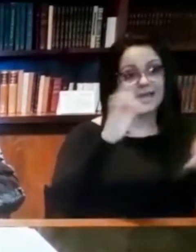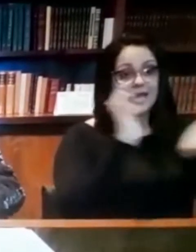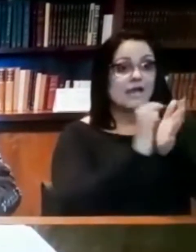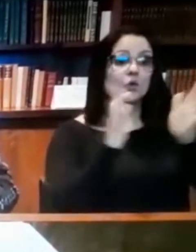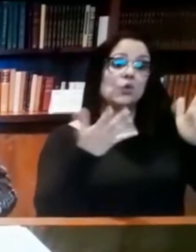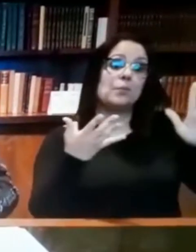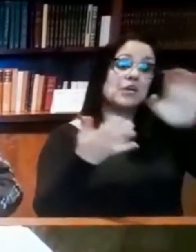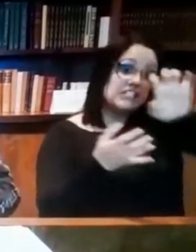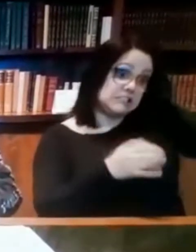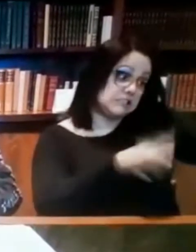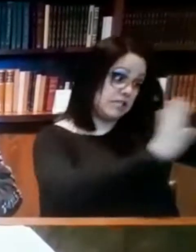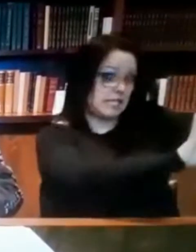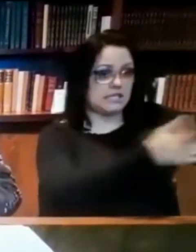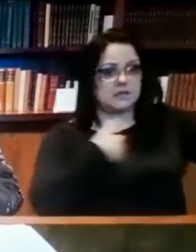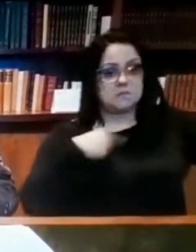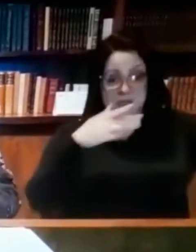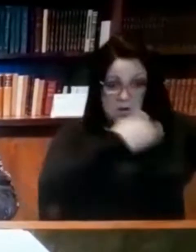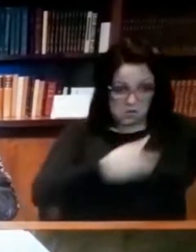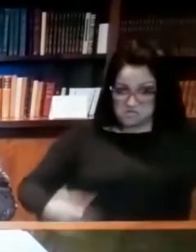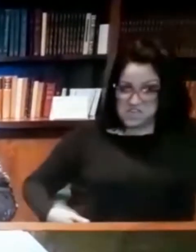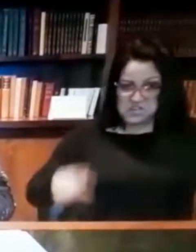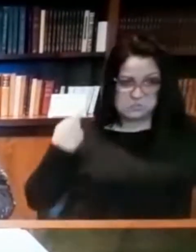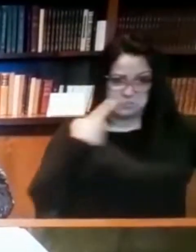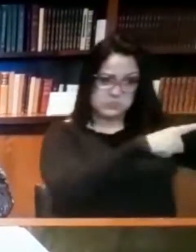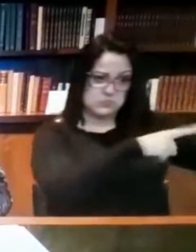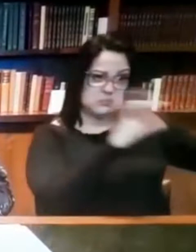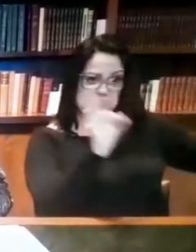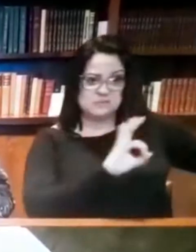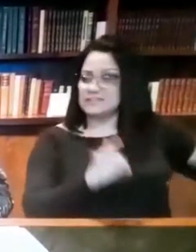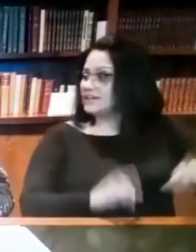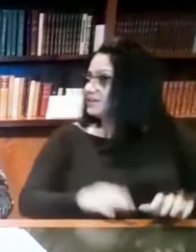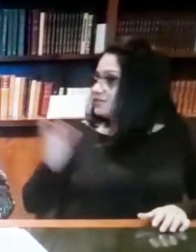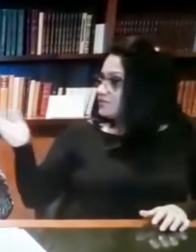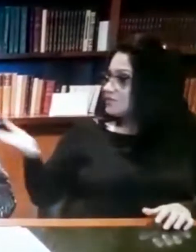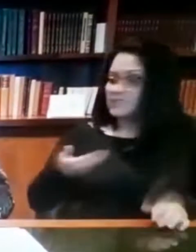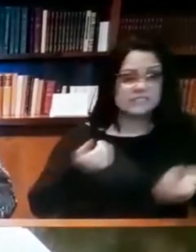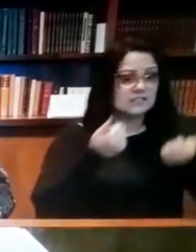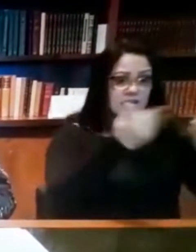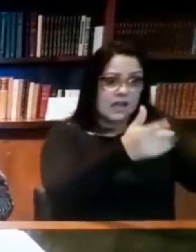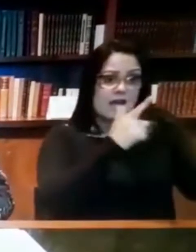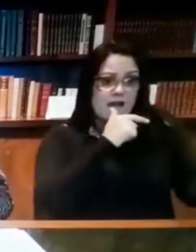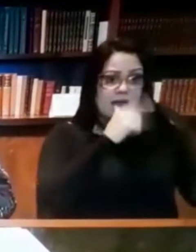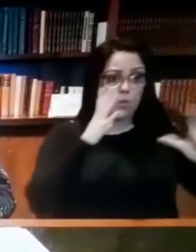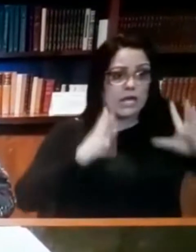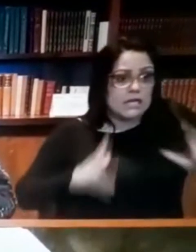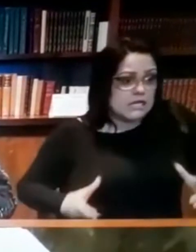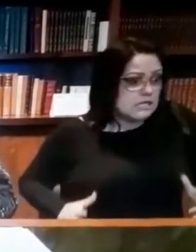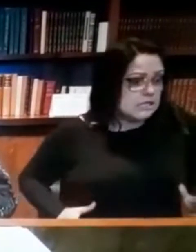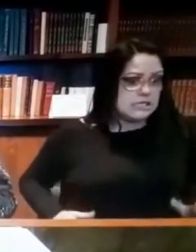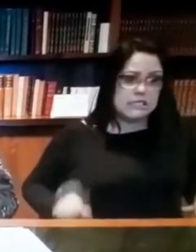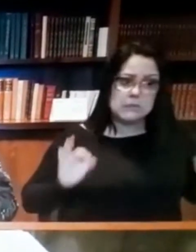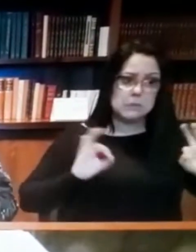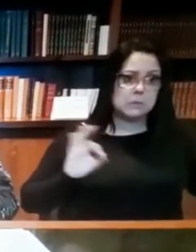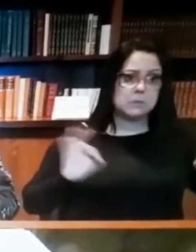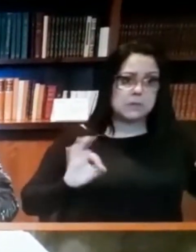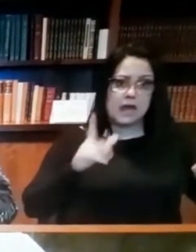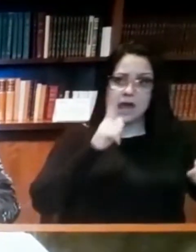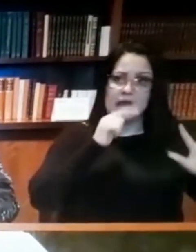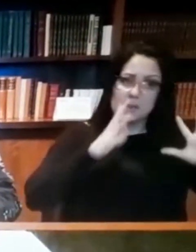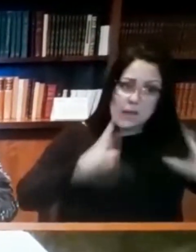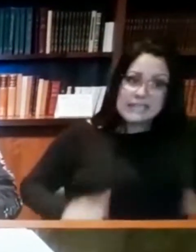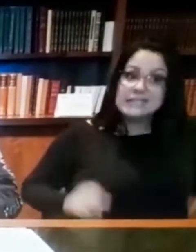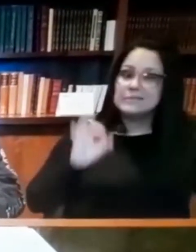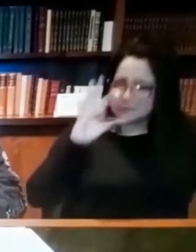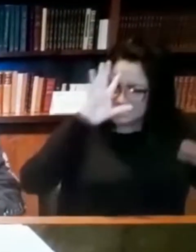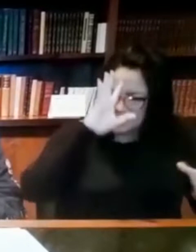oposição, mas o nosso governo não tem oposição. Não, o senhor está levando água limpa, né? Água limpa. Água limpa, né? Limpinho em todos os sentidos, né? Está chegando água limpa